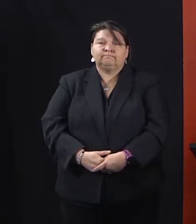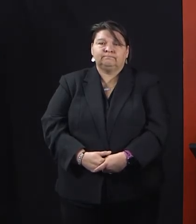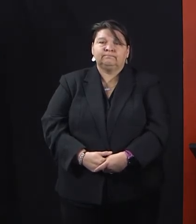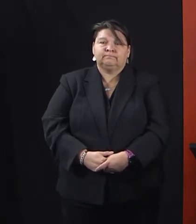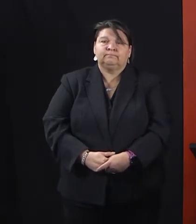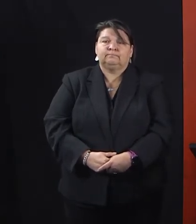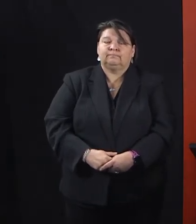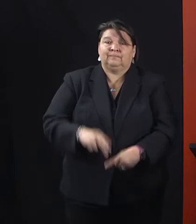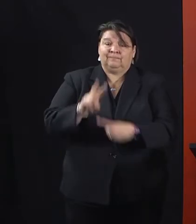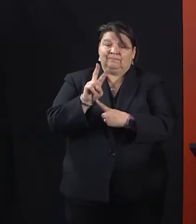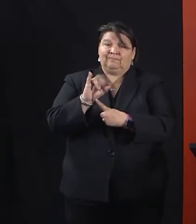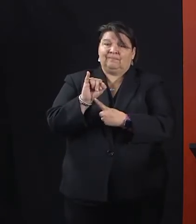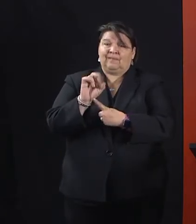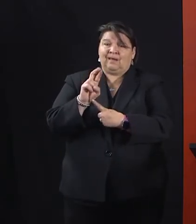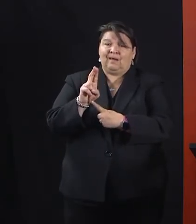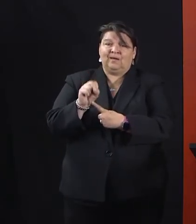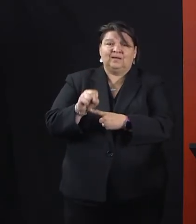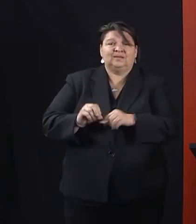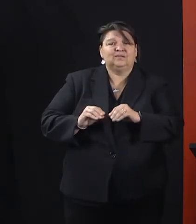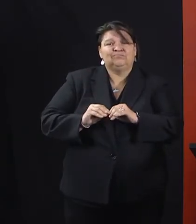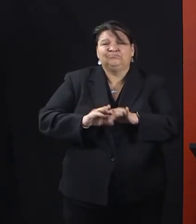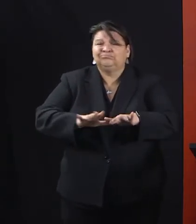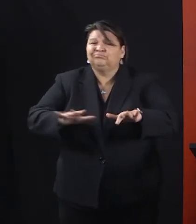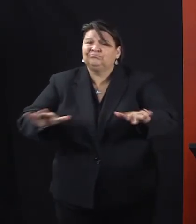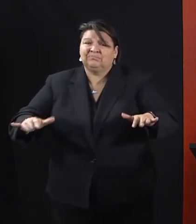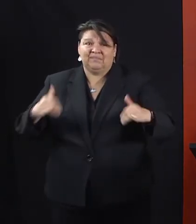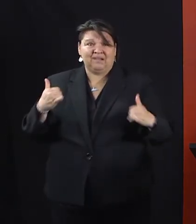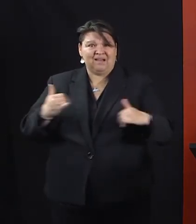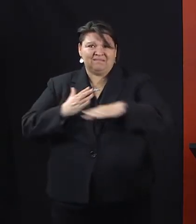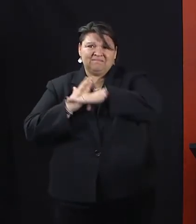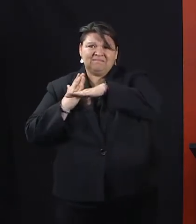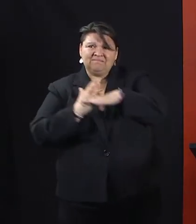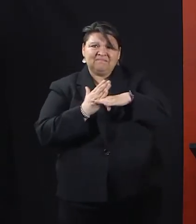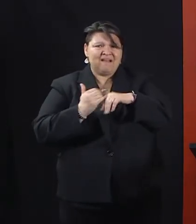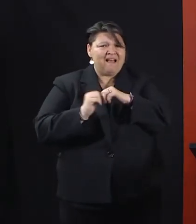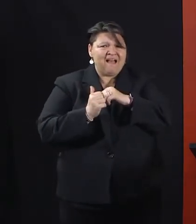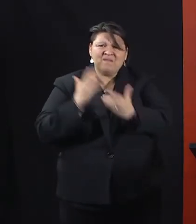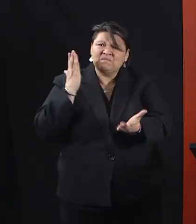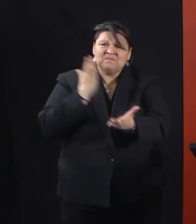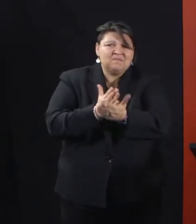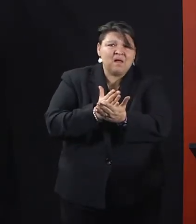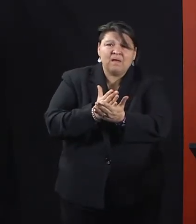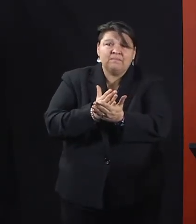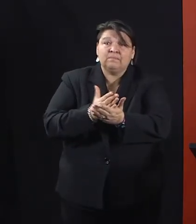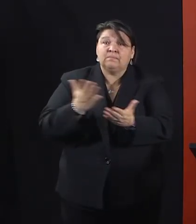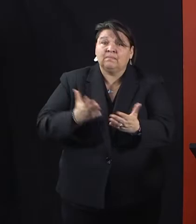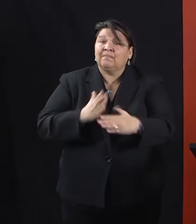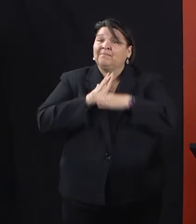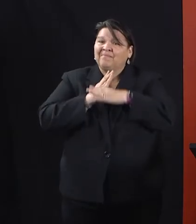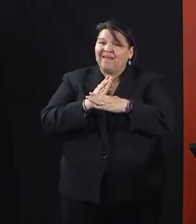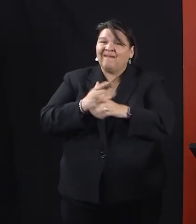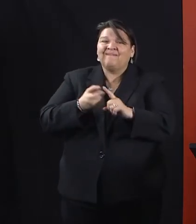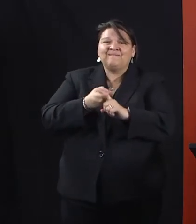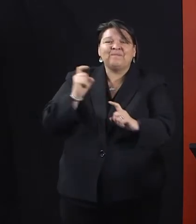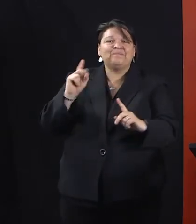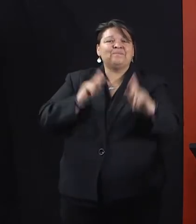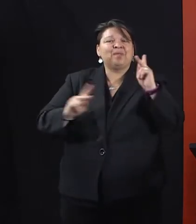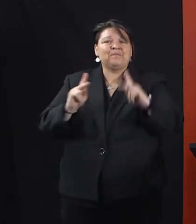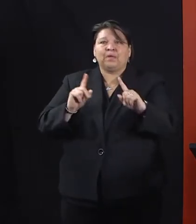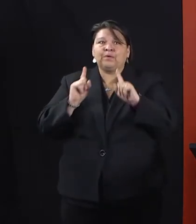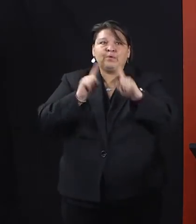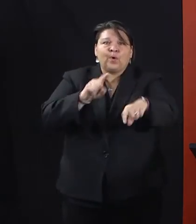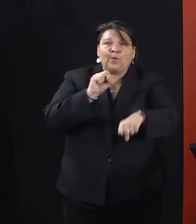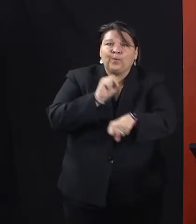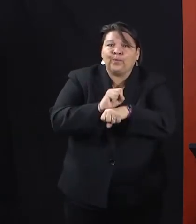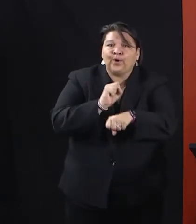our first responders and healthcare workers, as well as anyone who might be at high risk for the severity of this illness